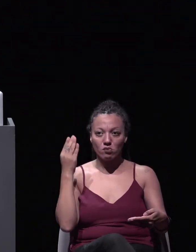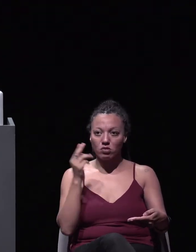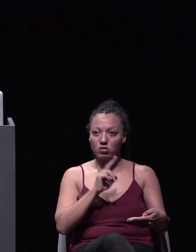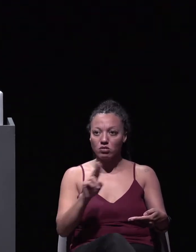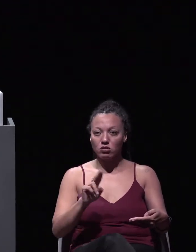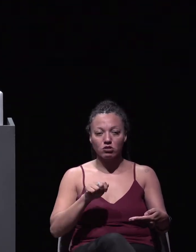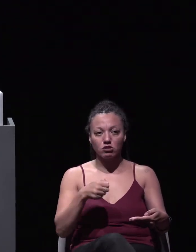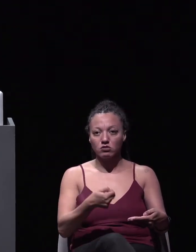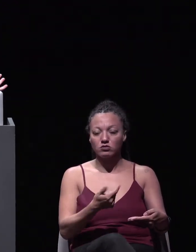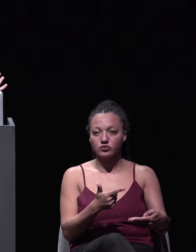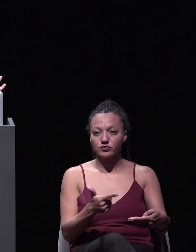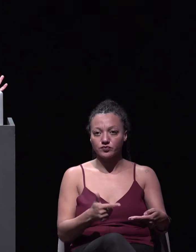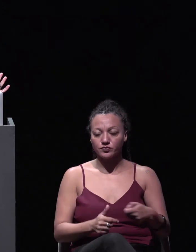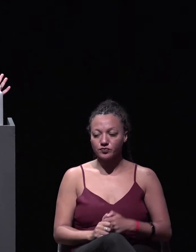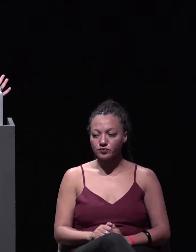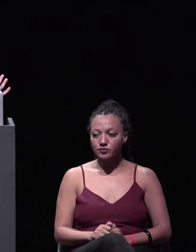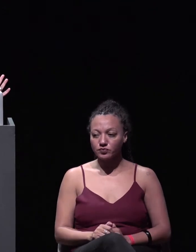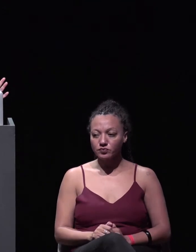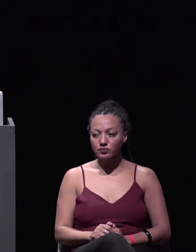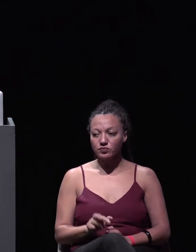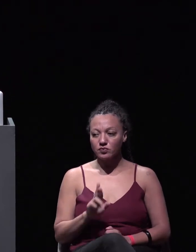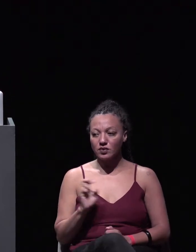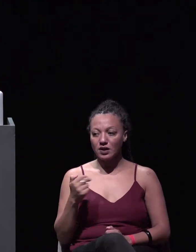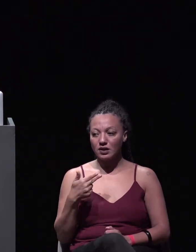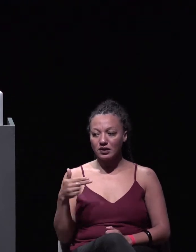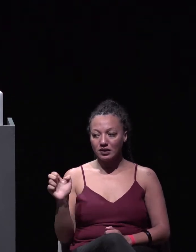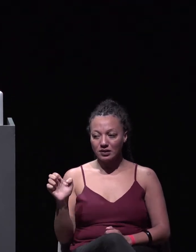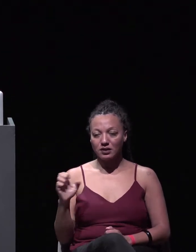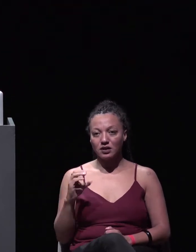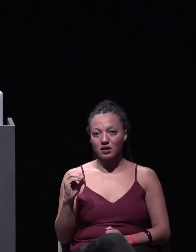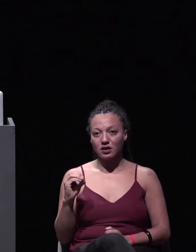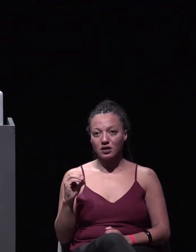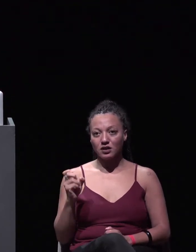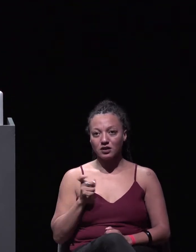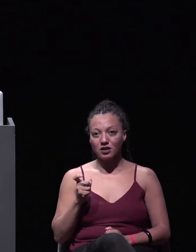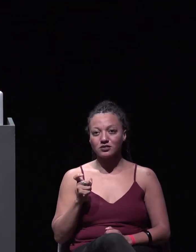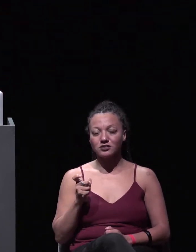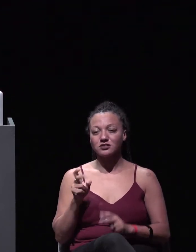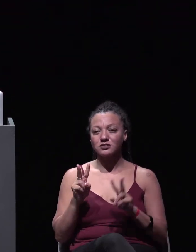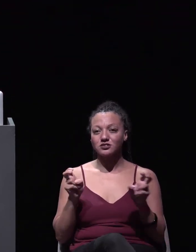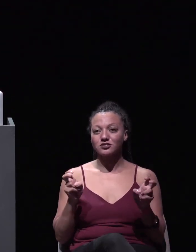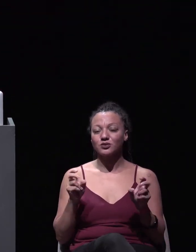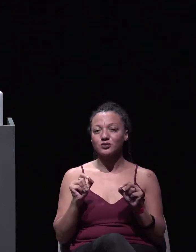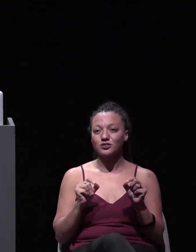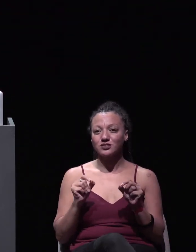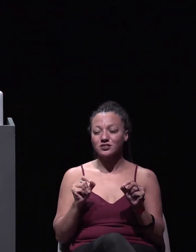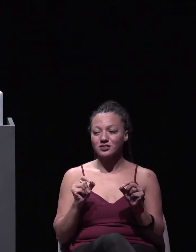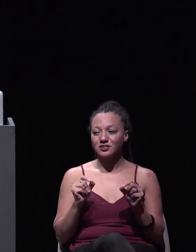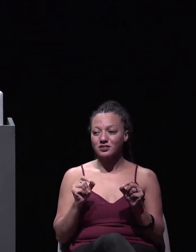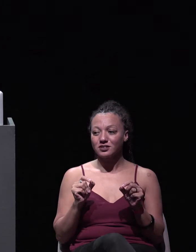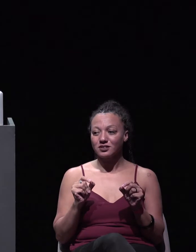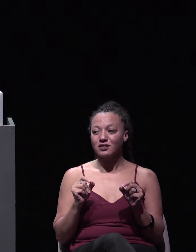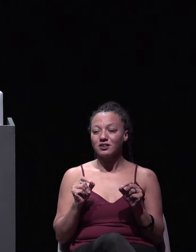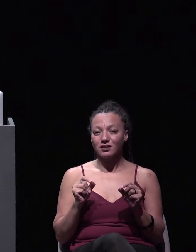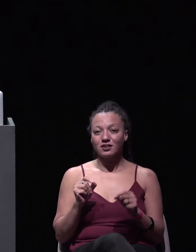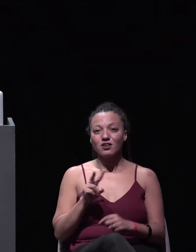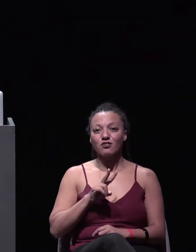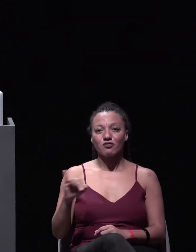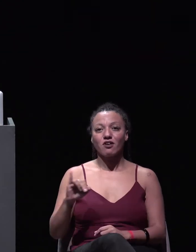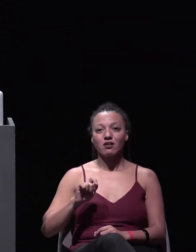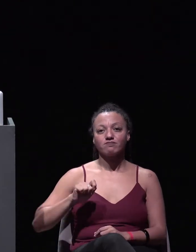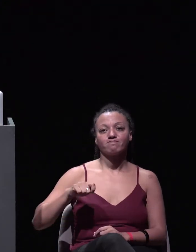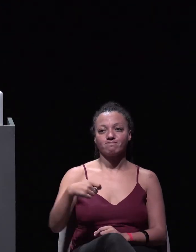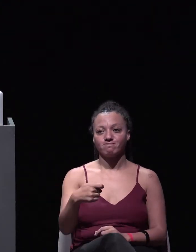Anônimos. E o que a Renée Cox faz nessa obra, ela batiza de será nomeado ou